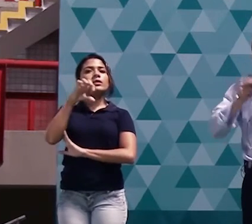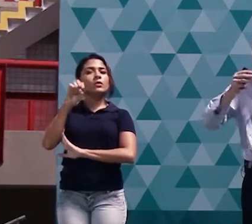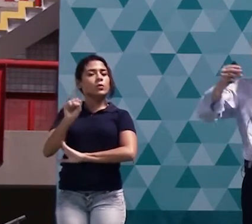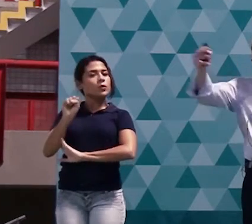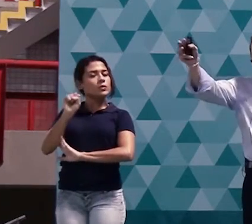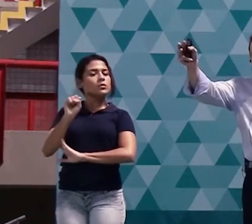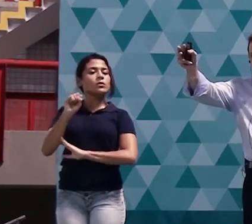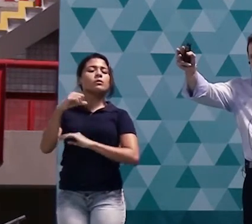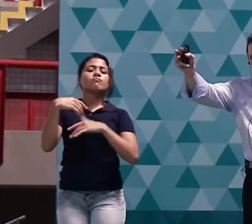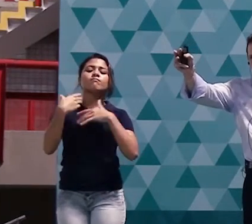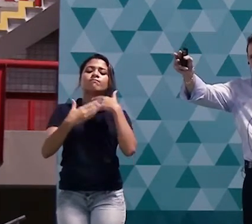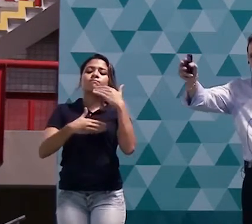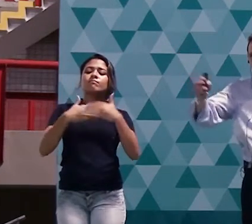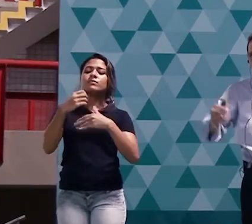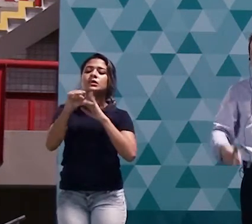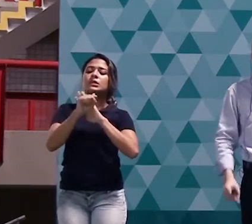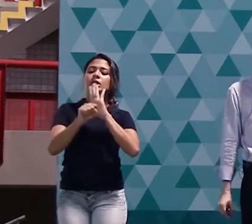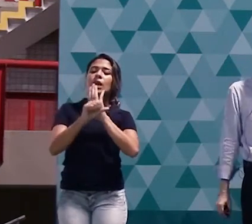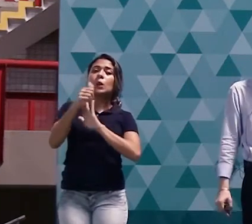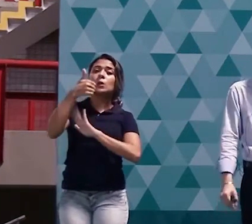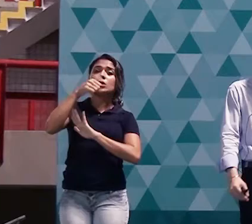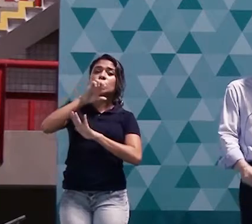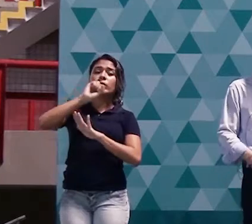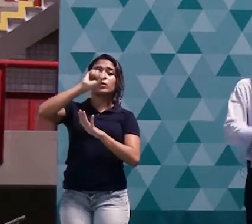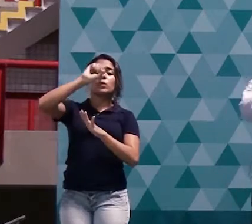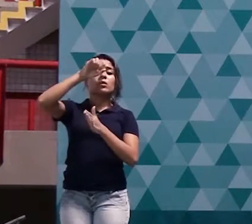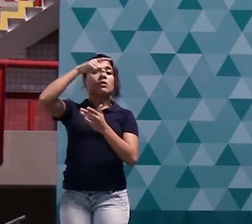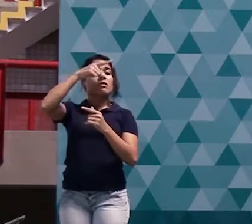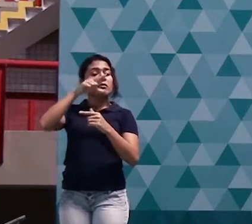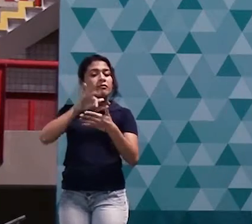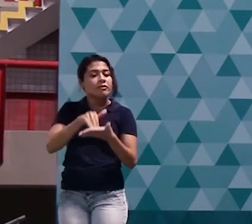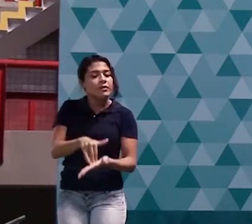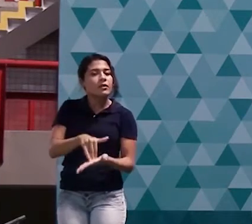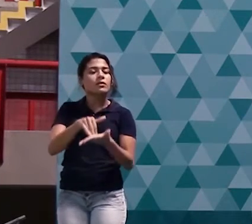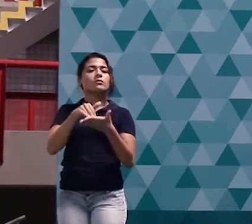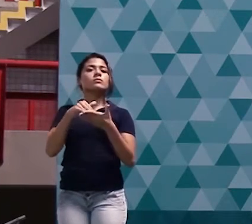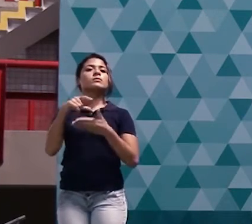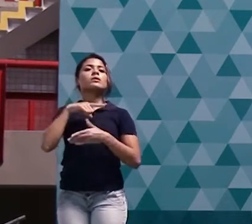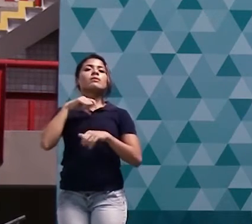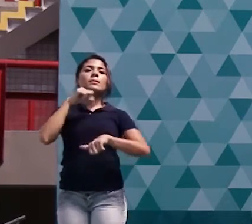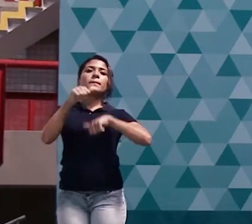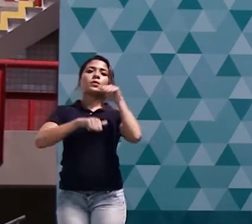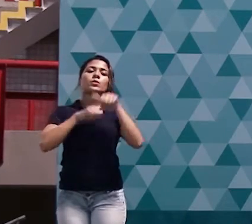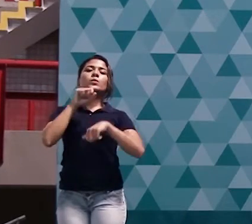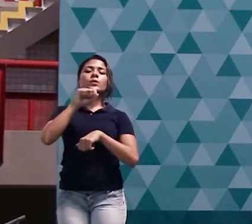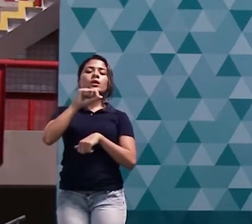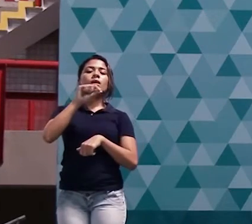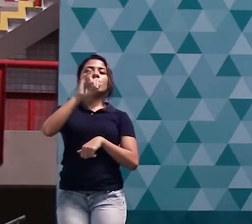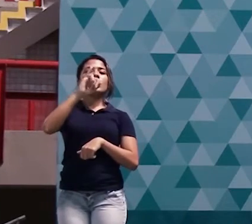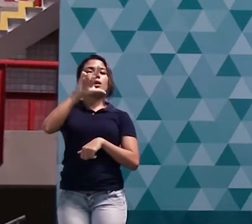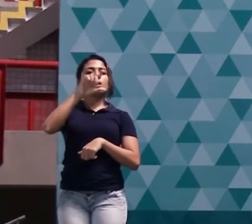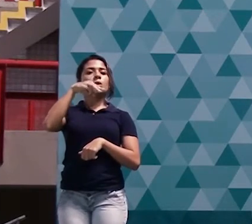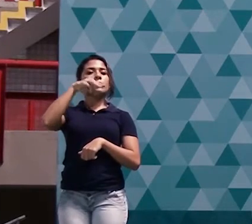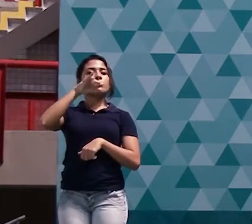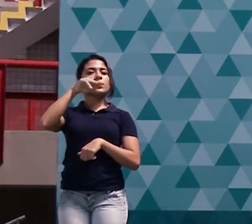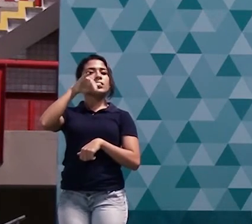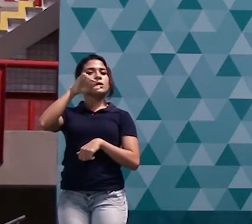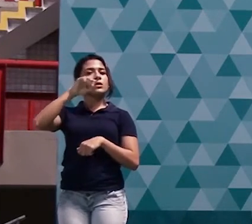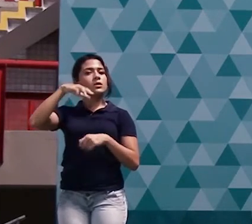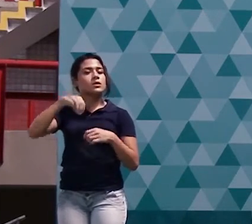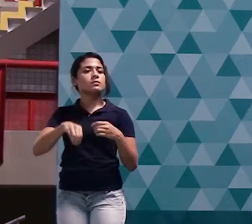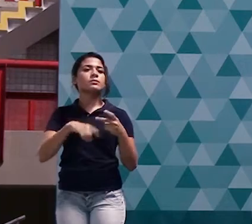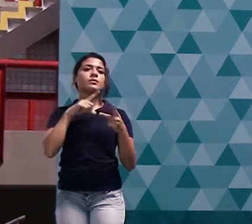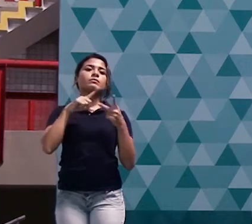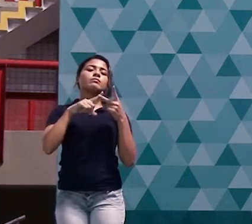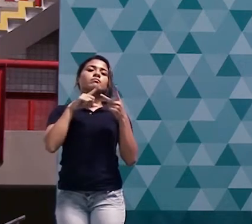1798, finalzinho do século XVIII. Ah, meu amigo, aí o mundo já mudou, porque já teve iluminismo, já teve independência dos Estados Unidos, já teve